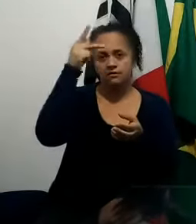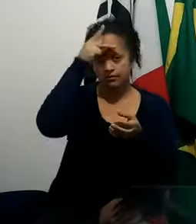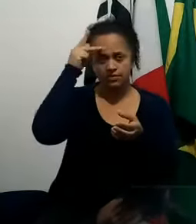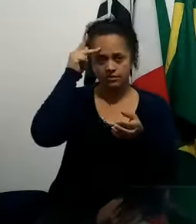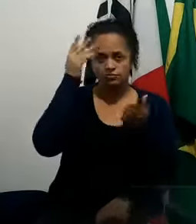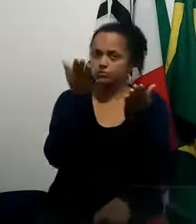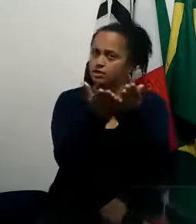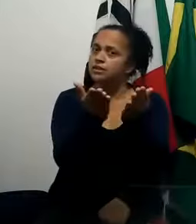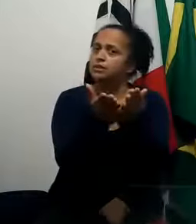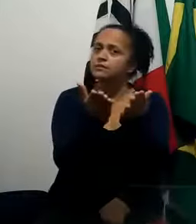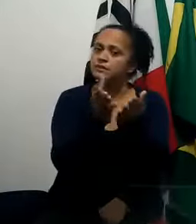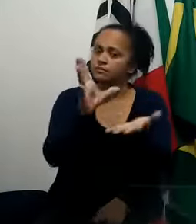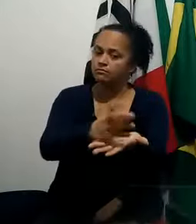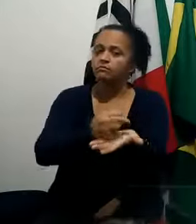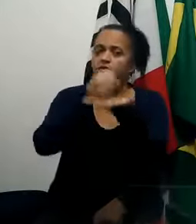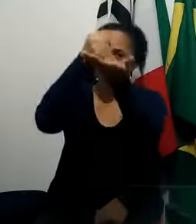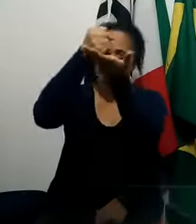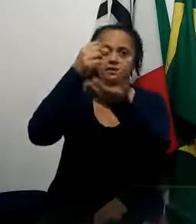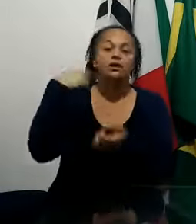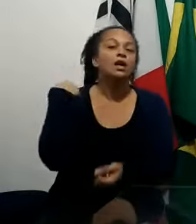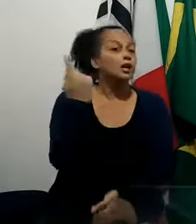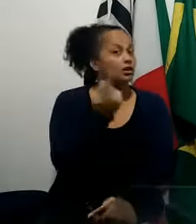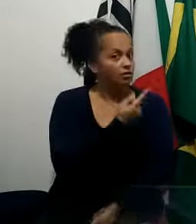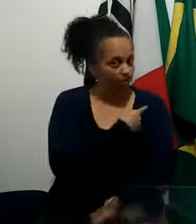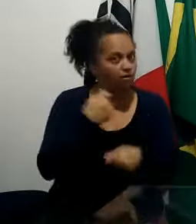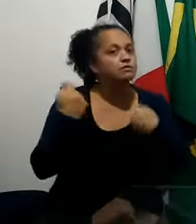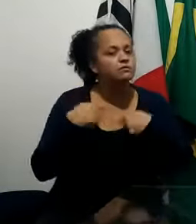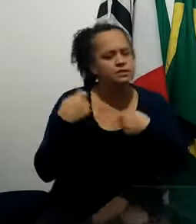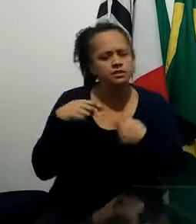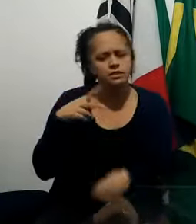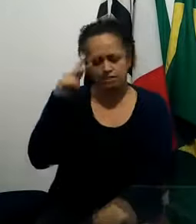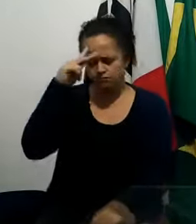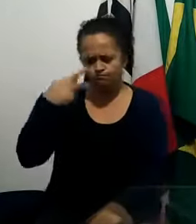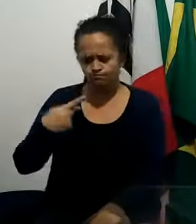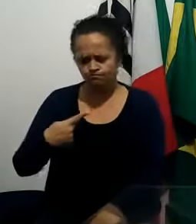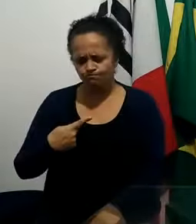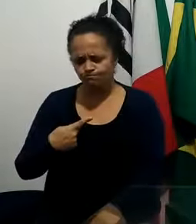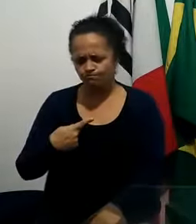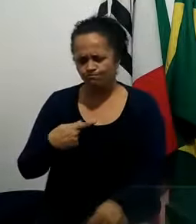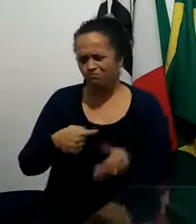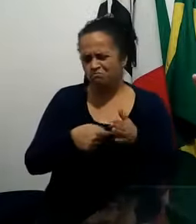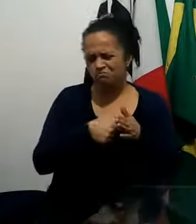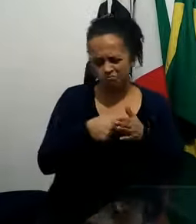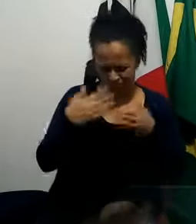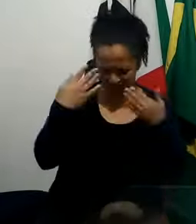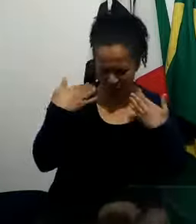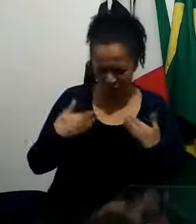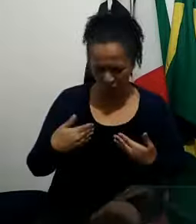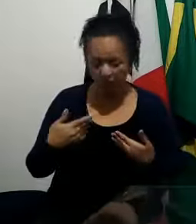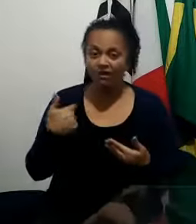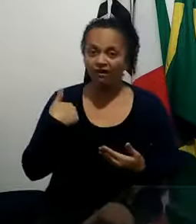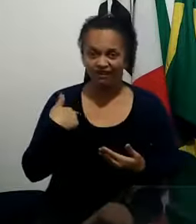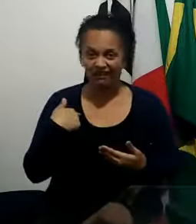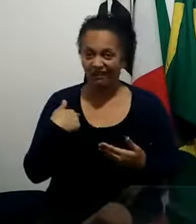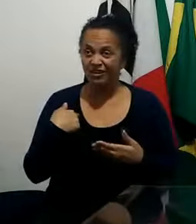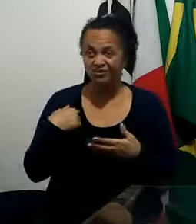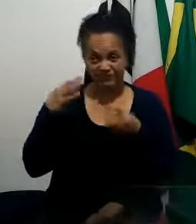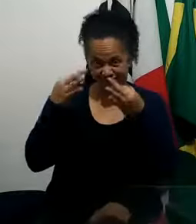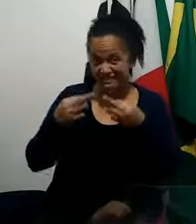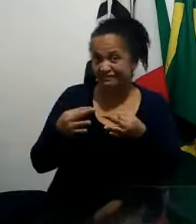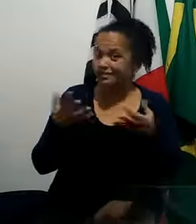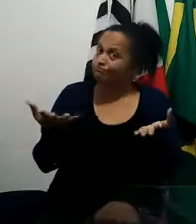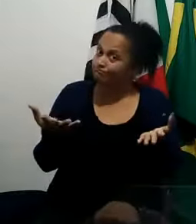cabe a cada um julgar a si mesmo, avaliar a si mesmo, se nós estamos dentro desse perfil traçado pela palavra de